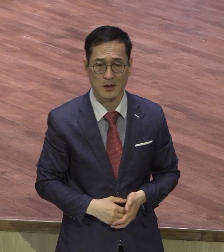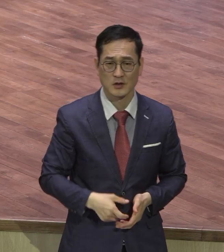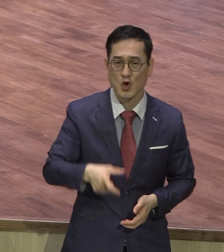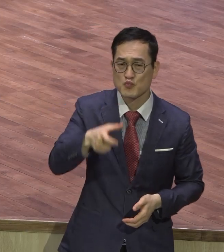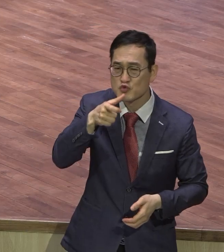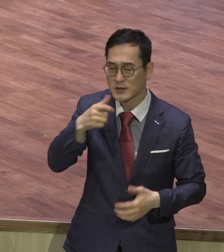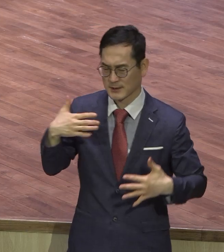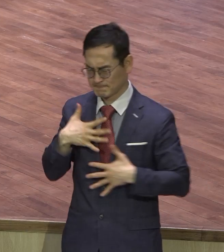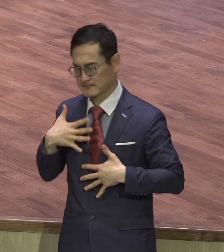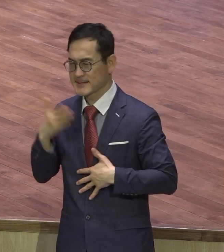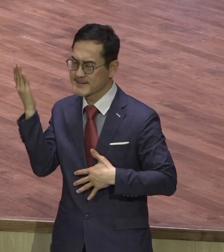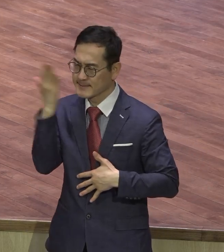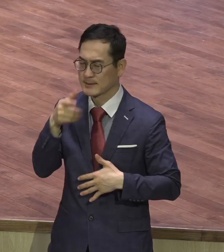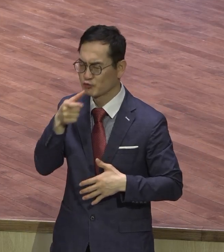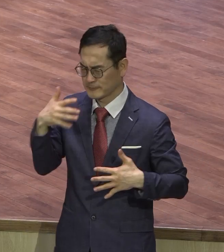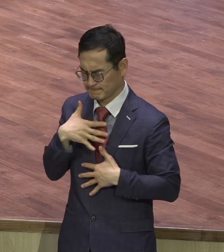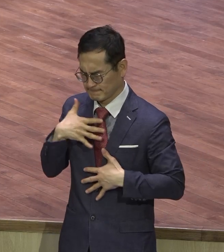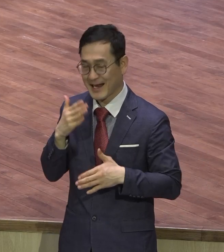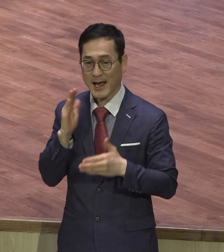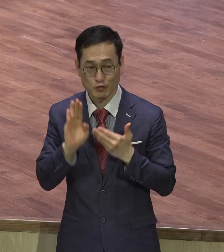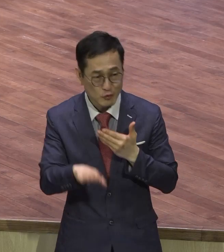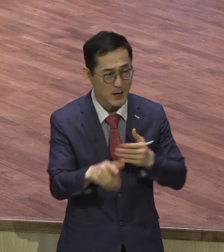우상을 절하고 왜 그럽니까?